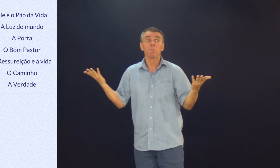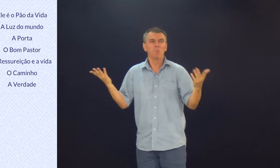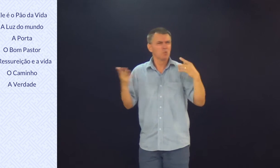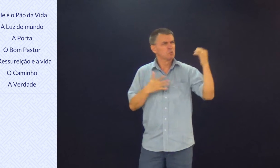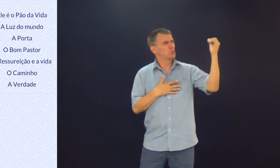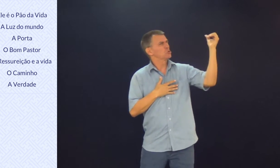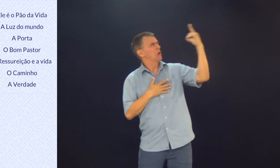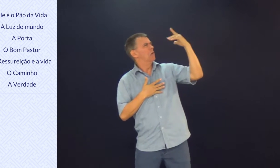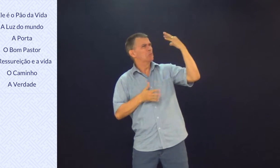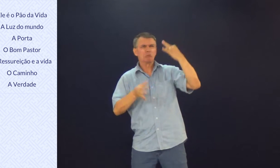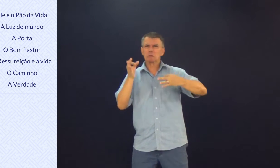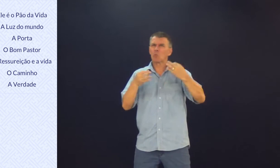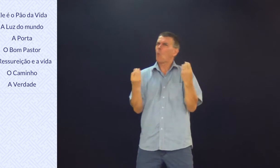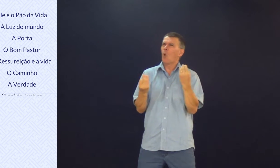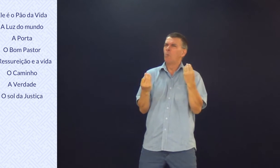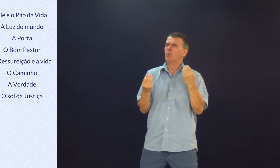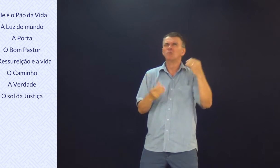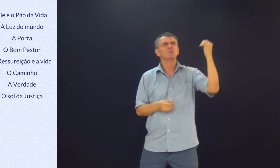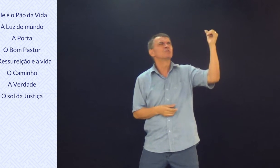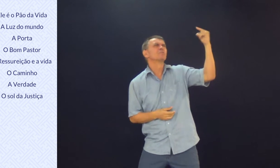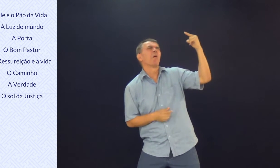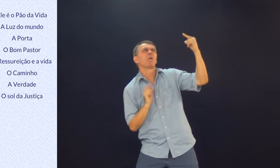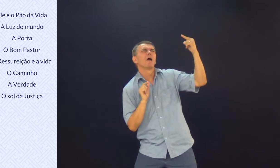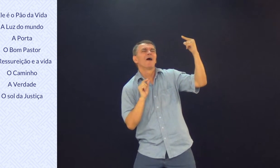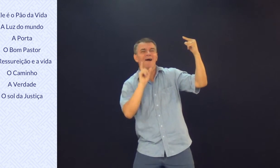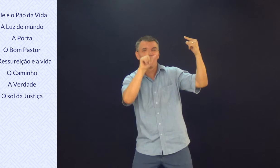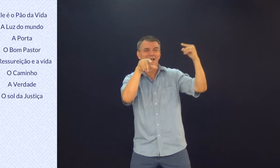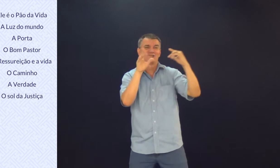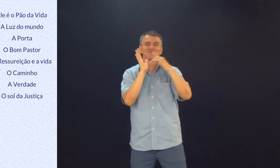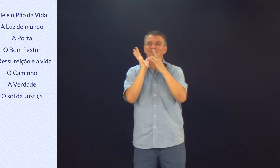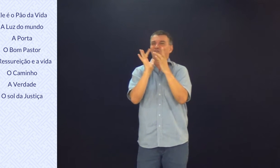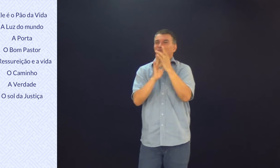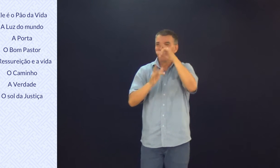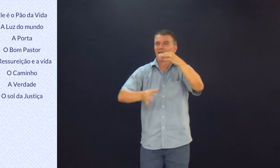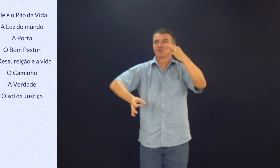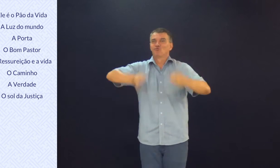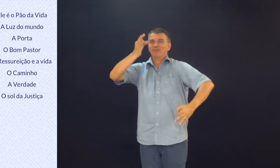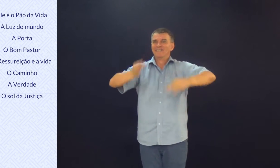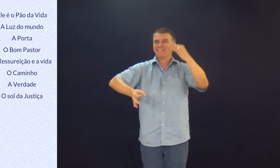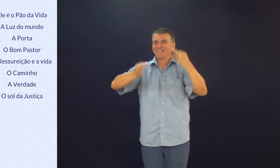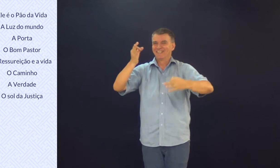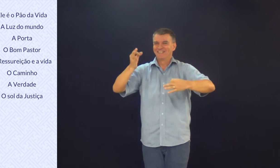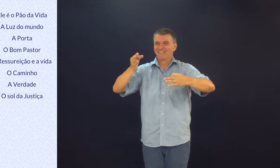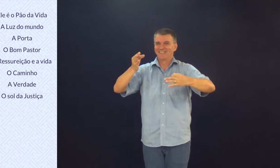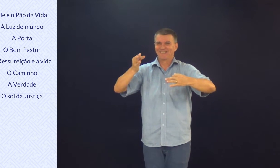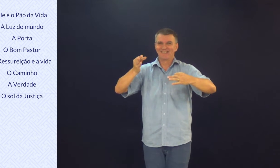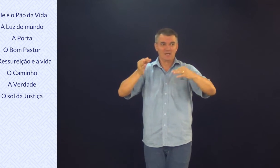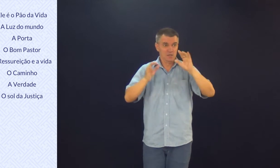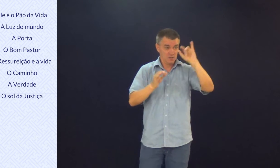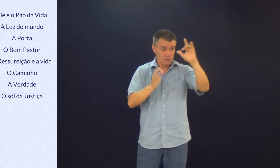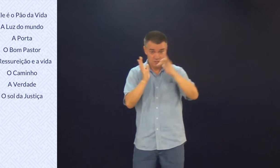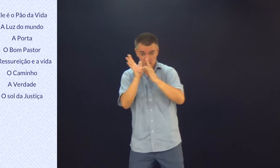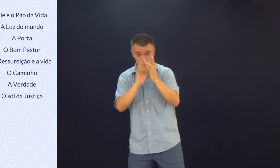o sol da justiça como assim o sol da justiça jesus anjo